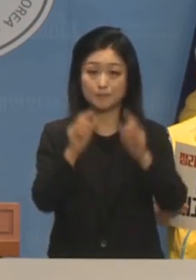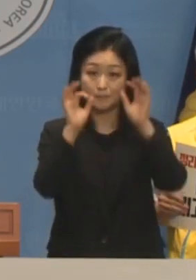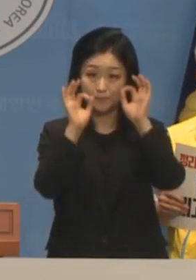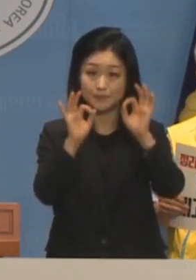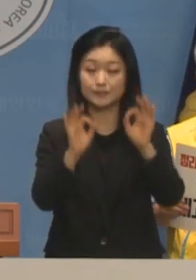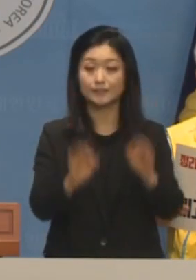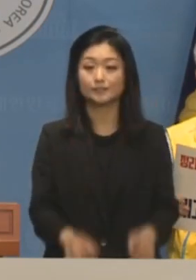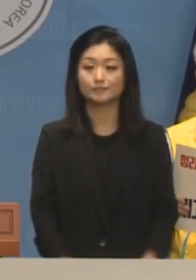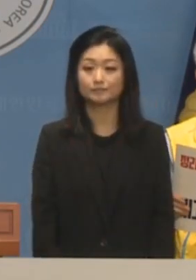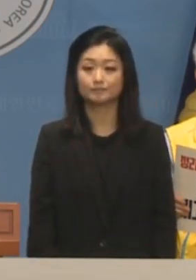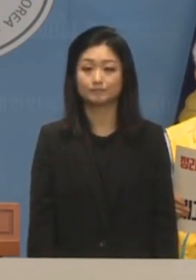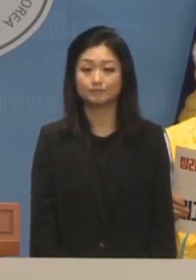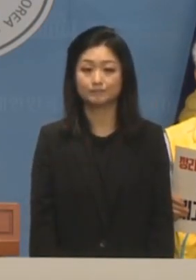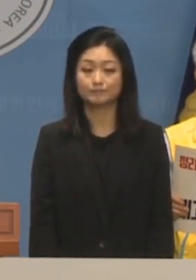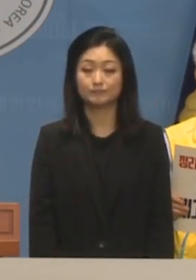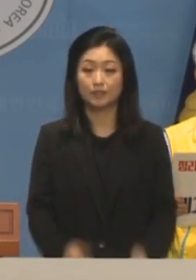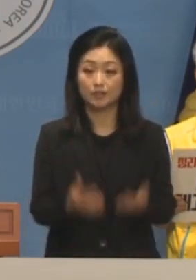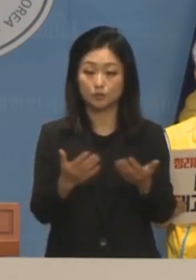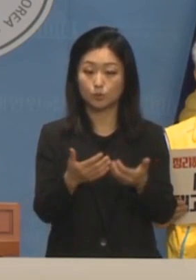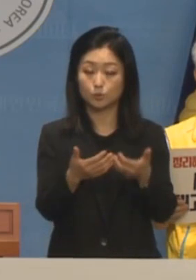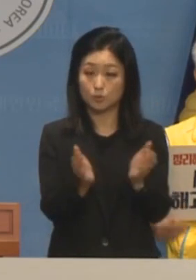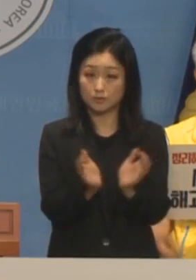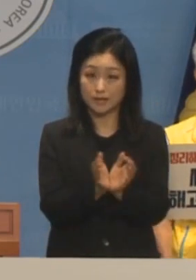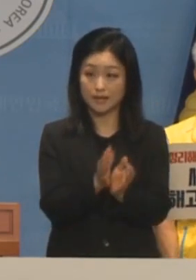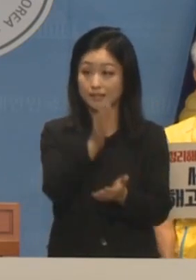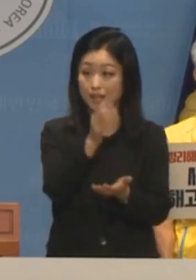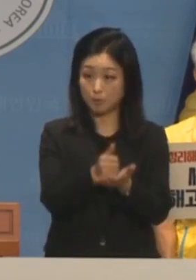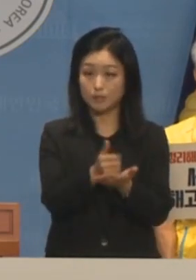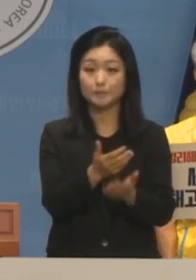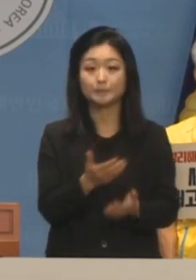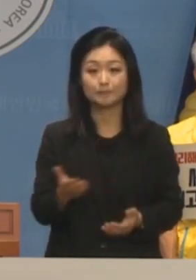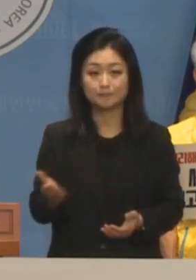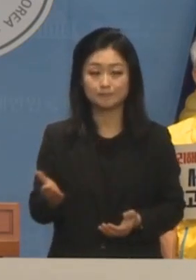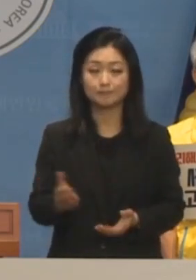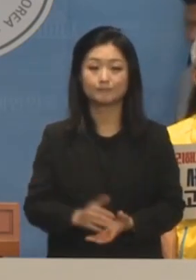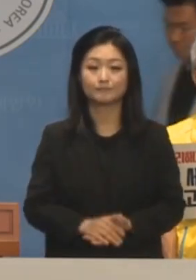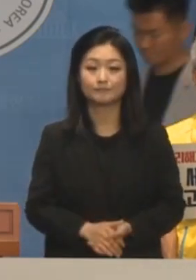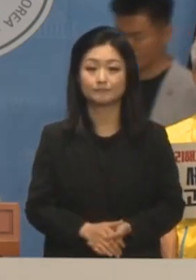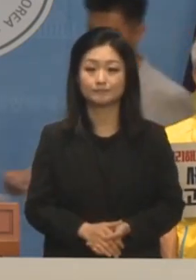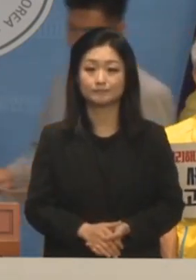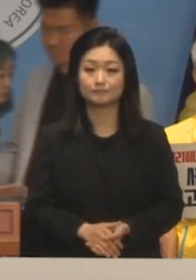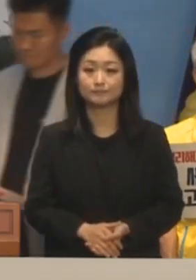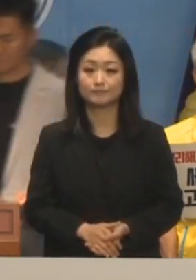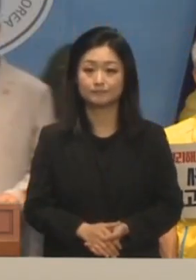듣도록 하겠습니다. 먼저 노동당 이백윤 대표님 말씀하시겠습니다.